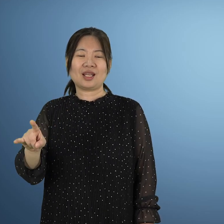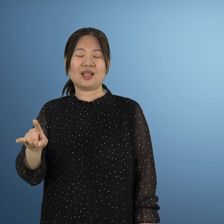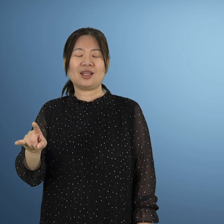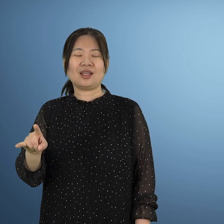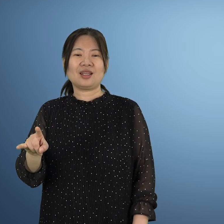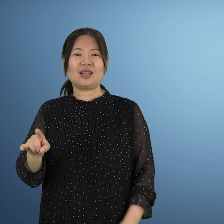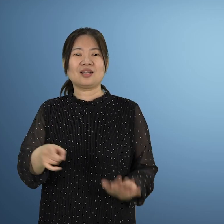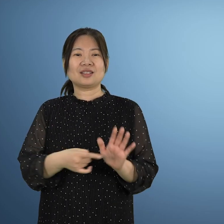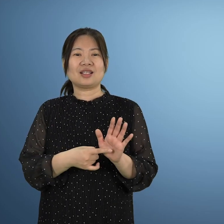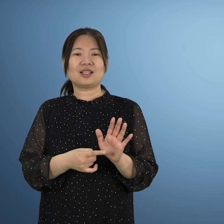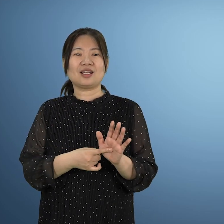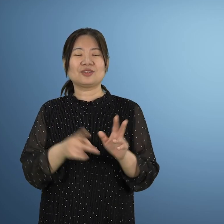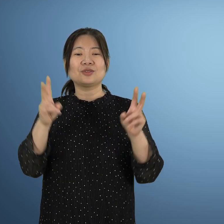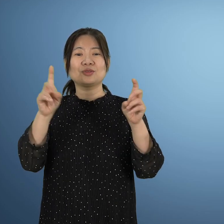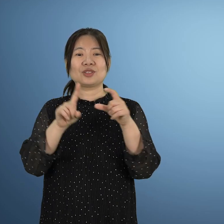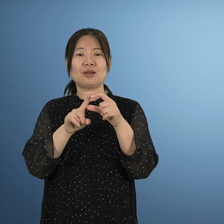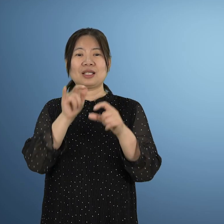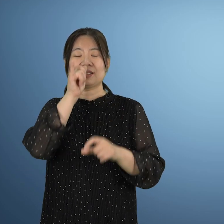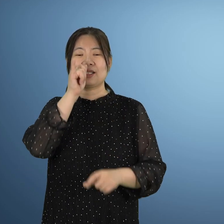있어요. 라떼는